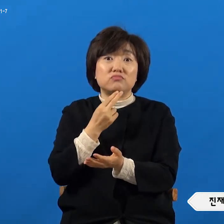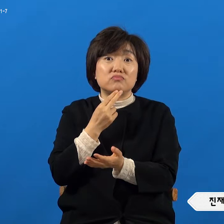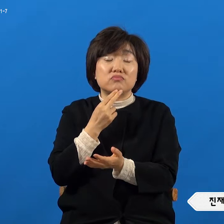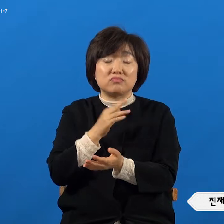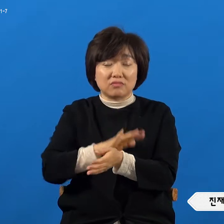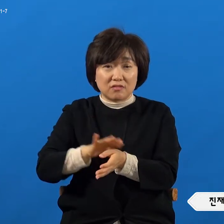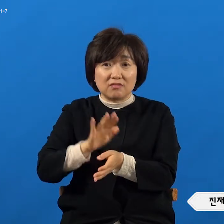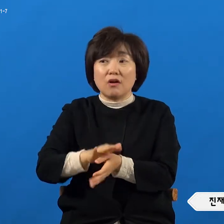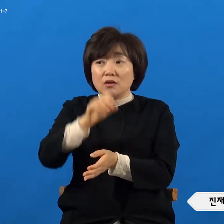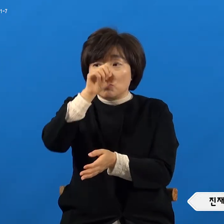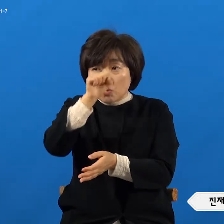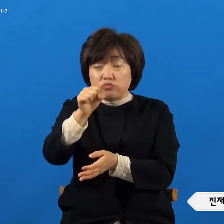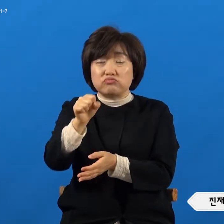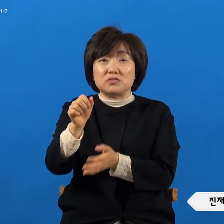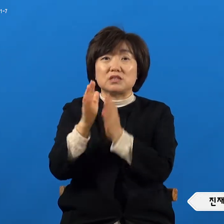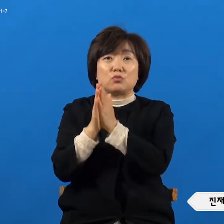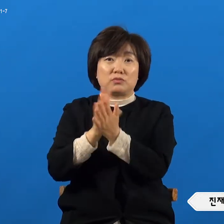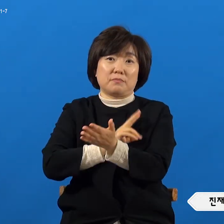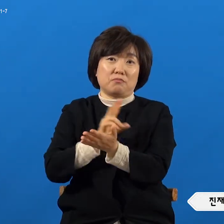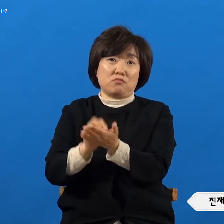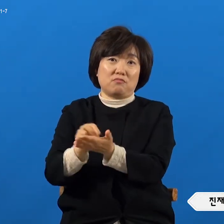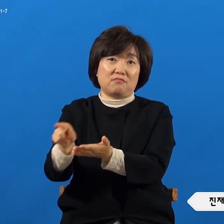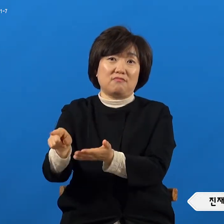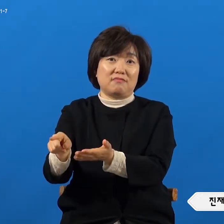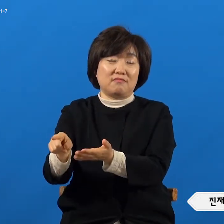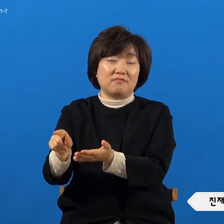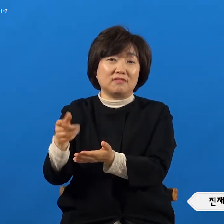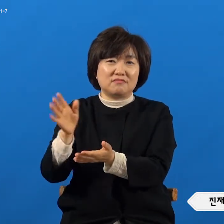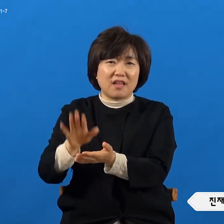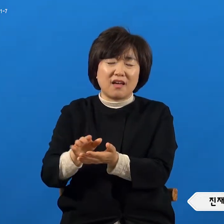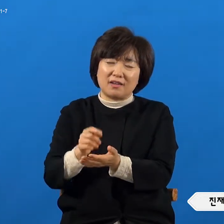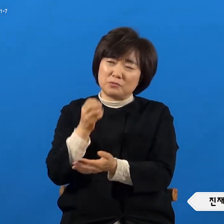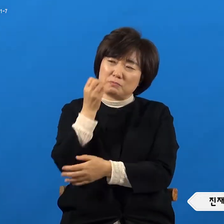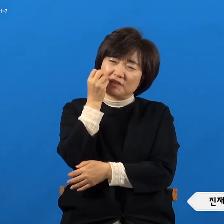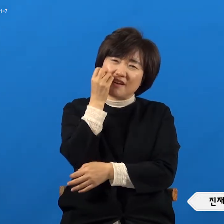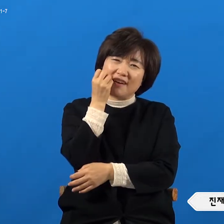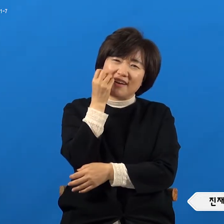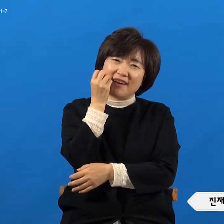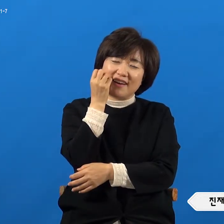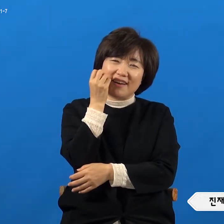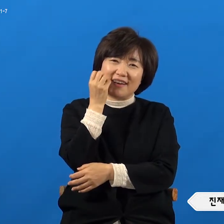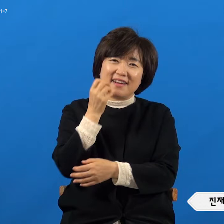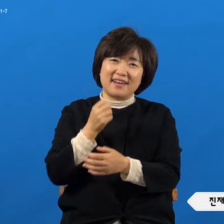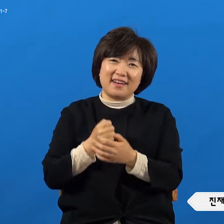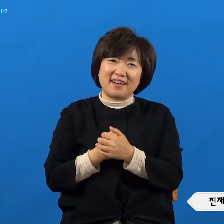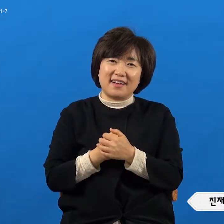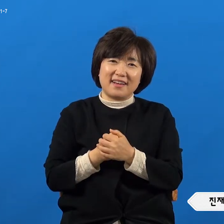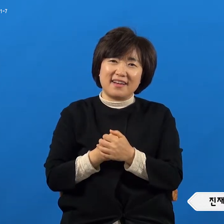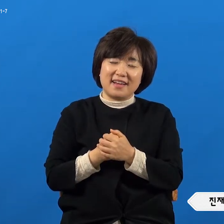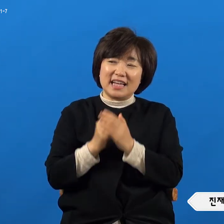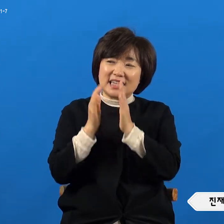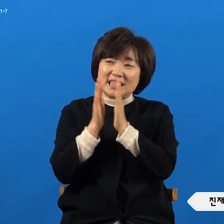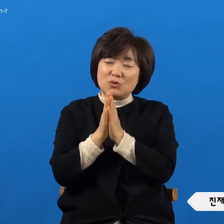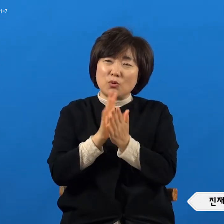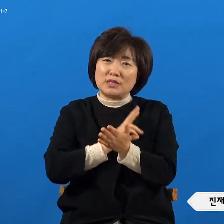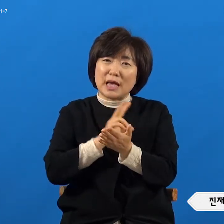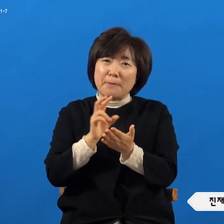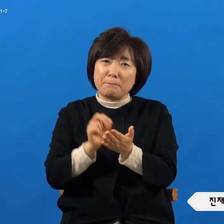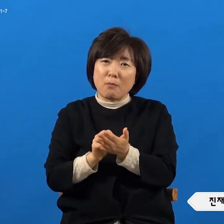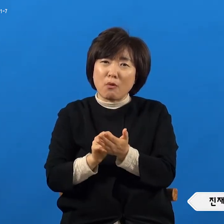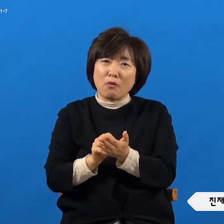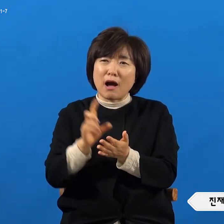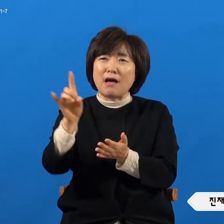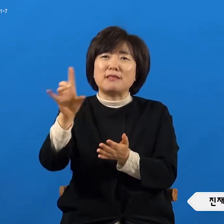아주 좋은 기도 제목입니다. 그런데 조금 이상한 것은 기도 제목을 그거밖에